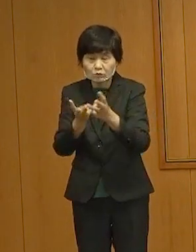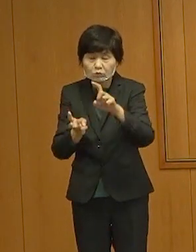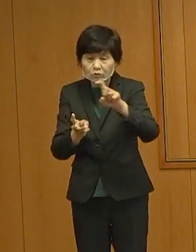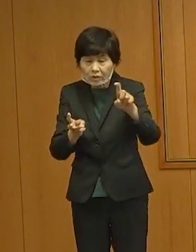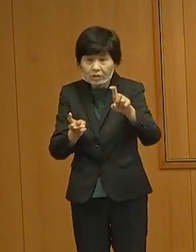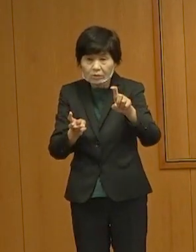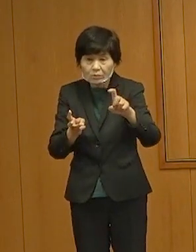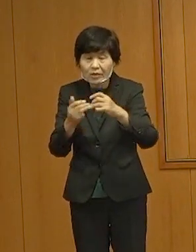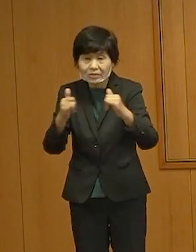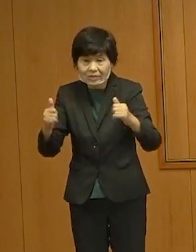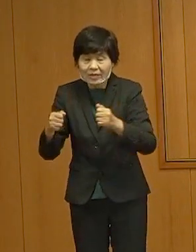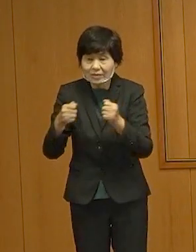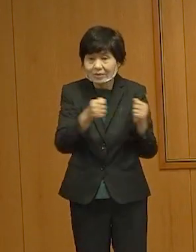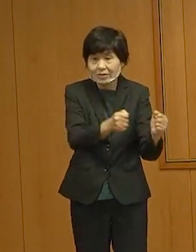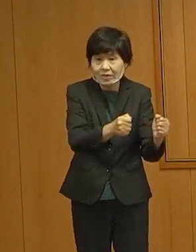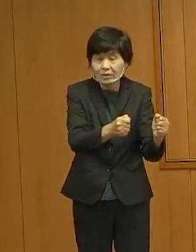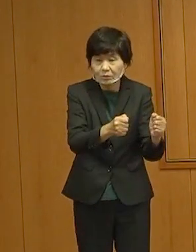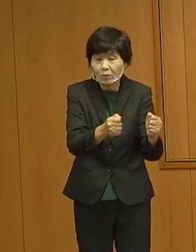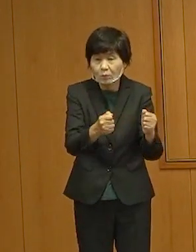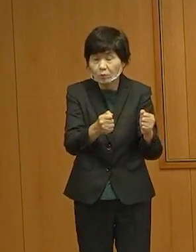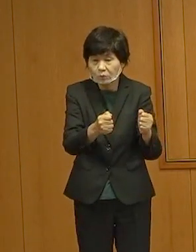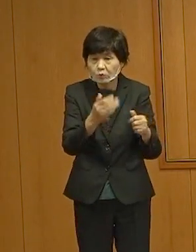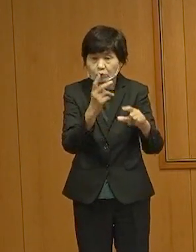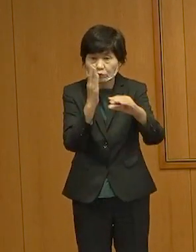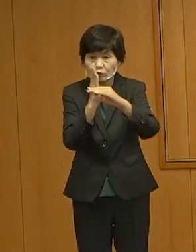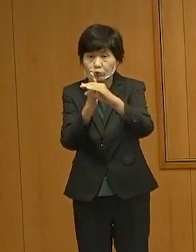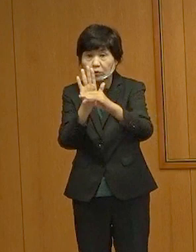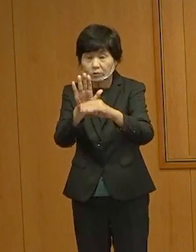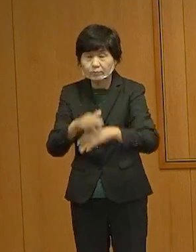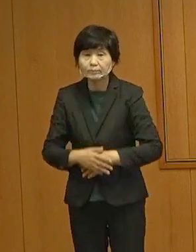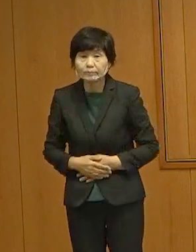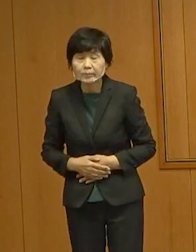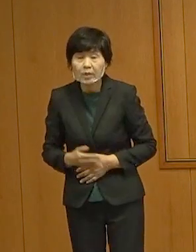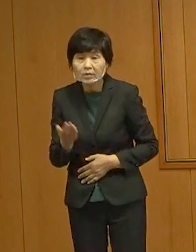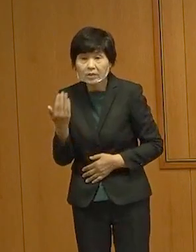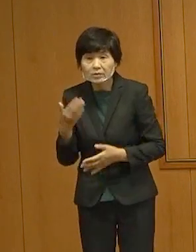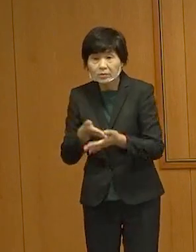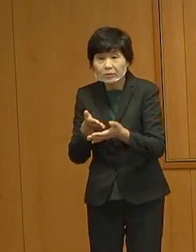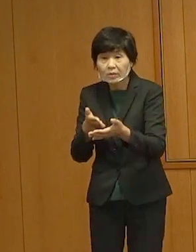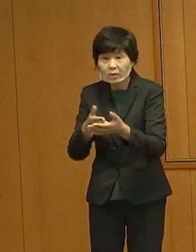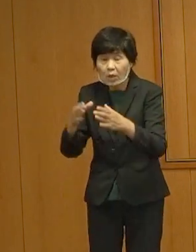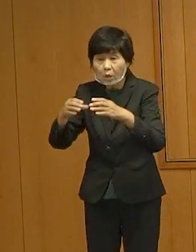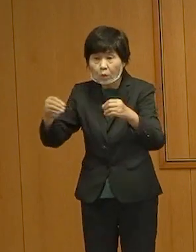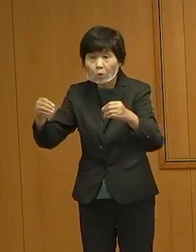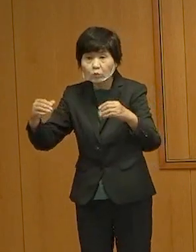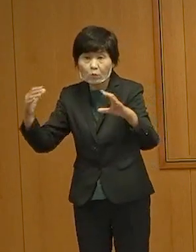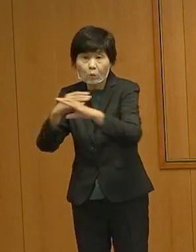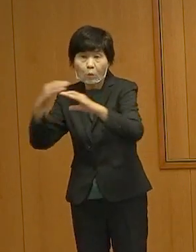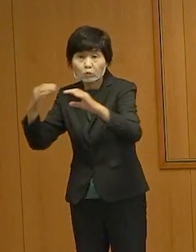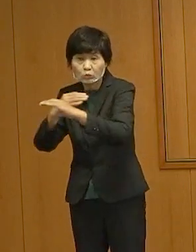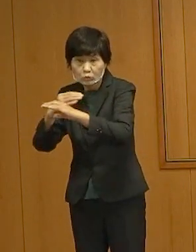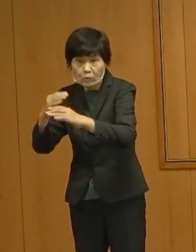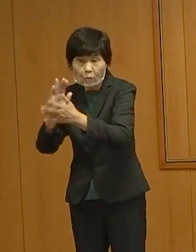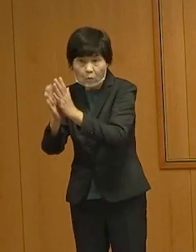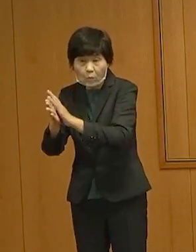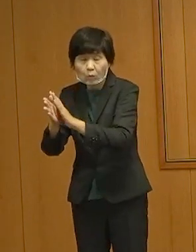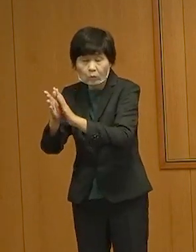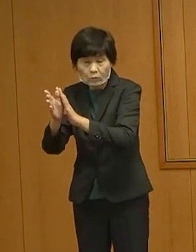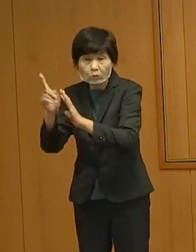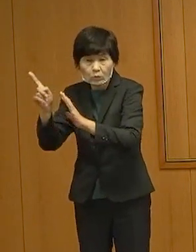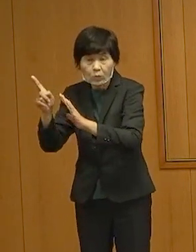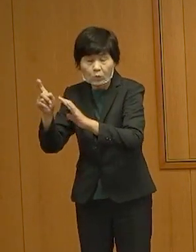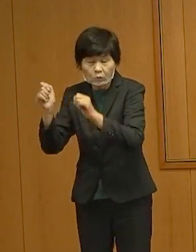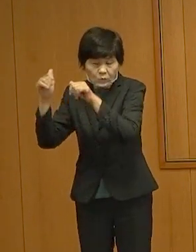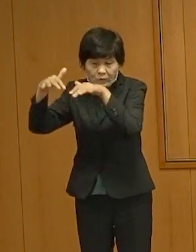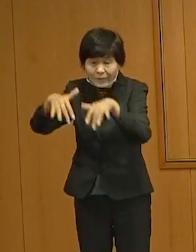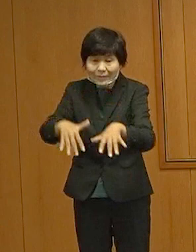のお願いをしているところでありますが、先ほども言いましたように国土交通省の、土砂